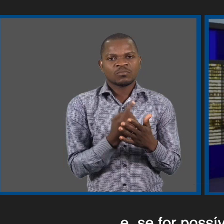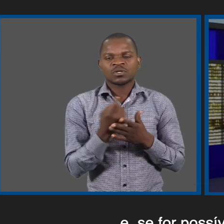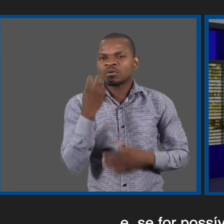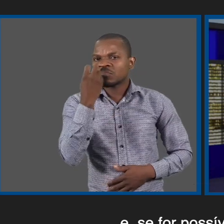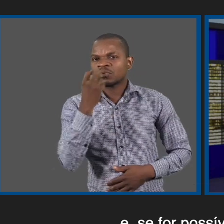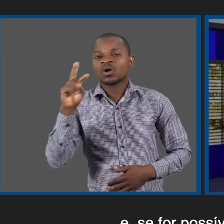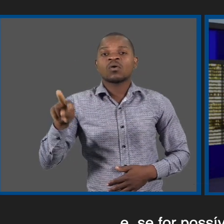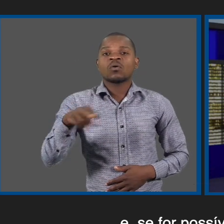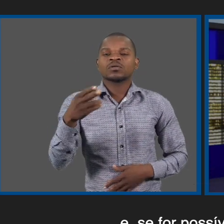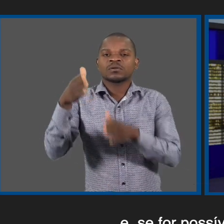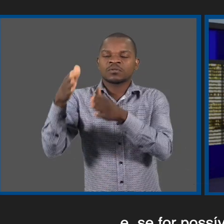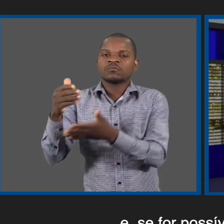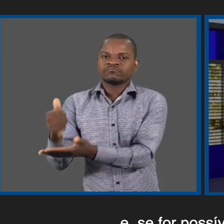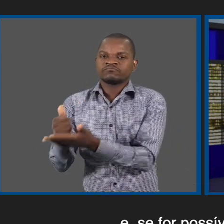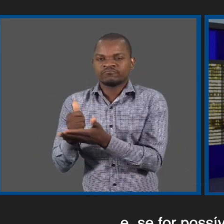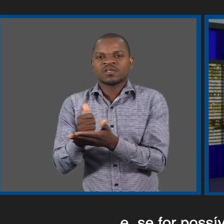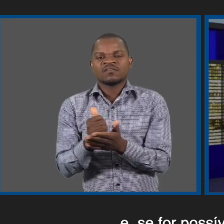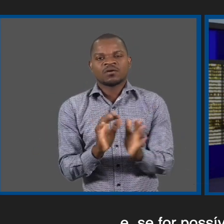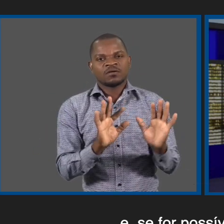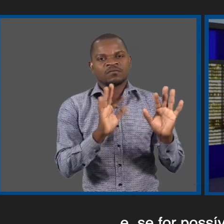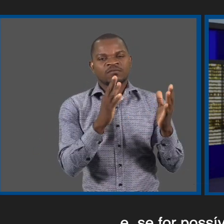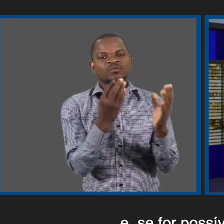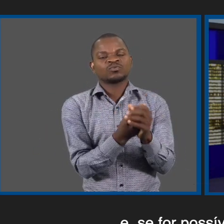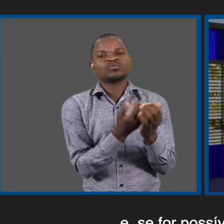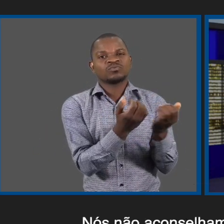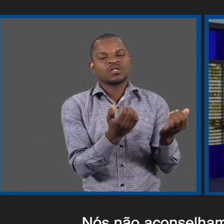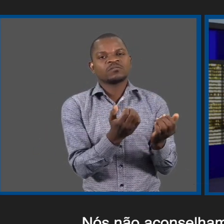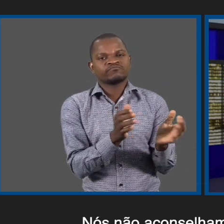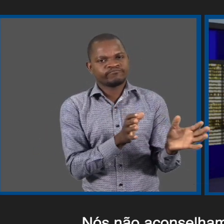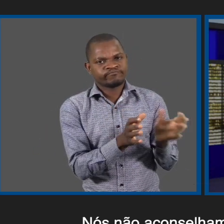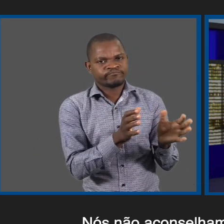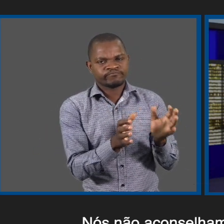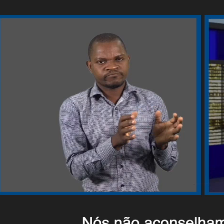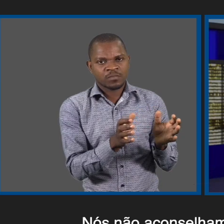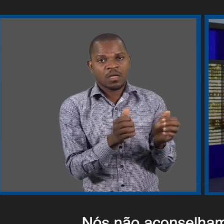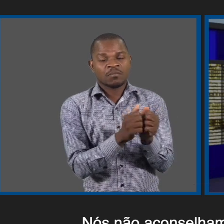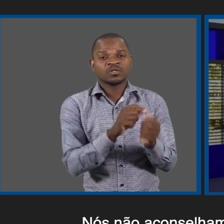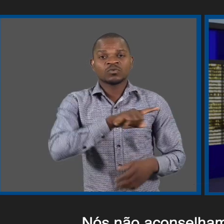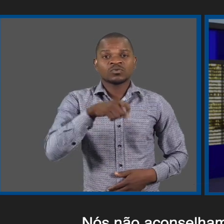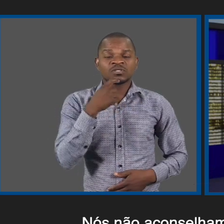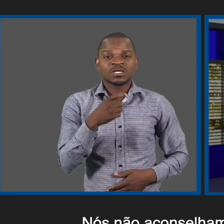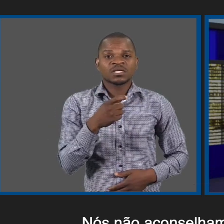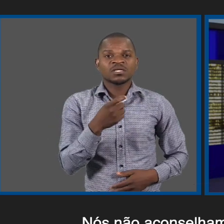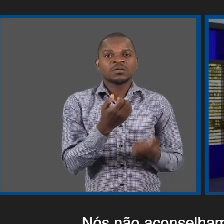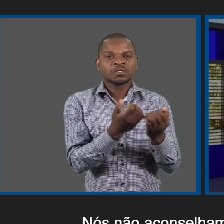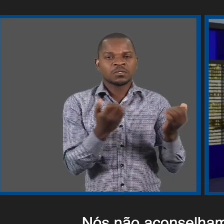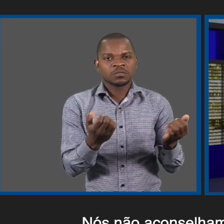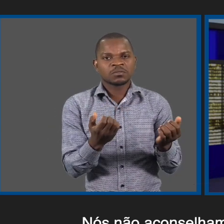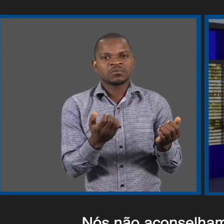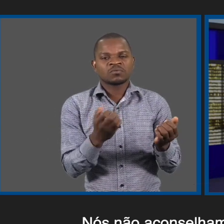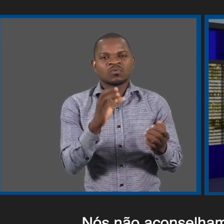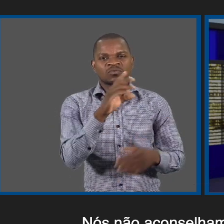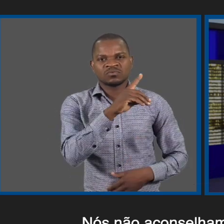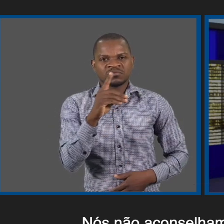for possível, encontrar um cuidador que poderia ficar em casa com a criança. Nós não aconselhamos